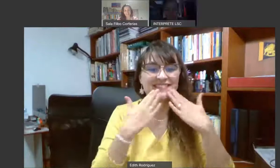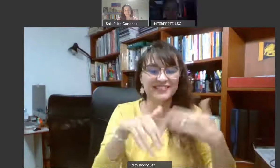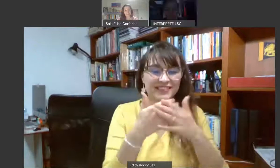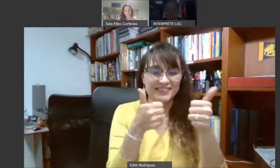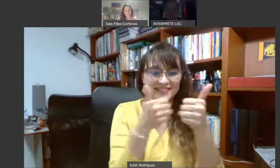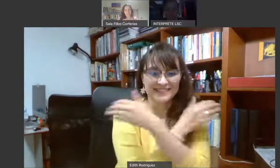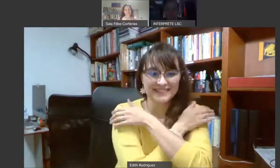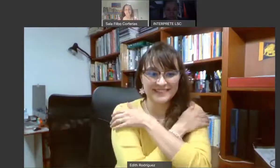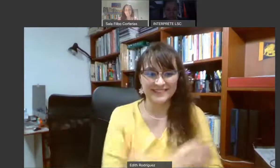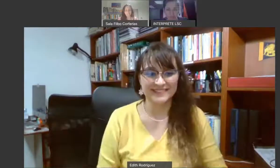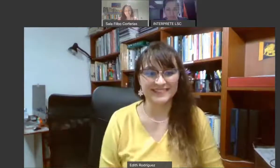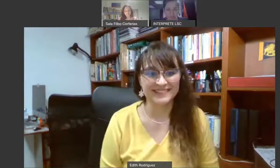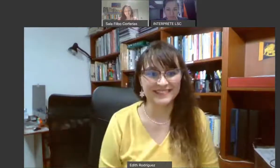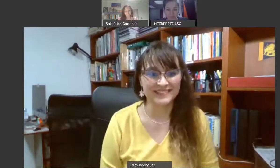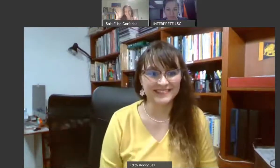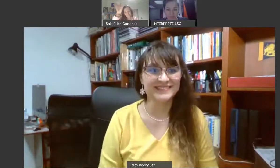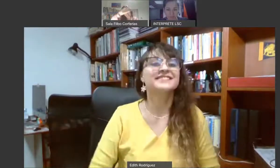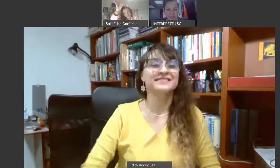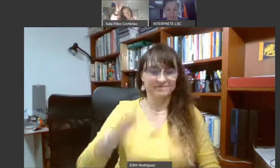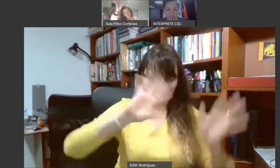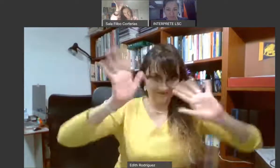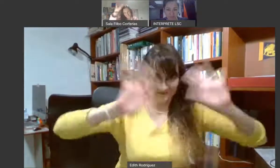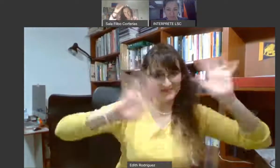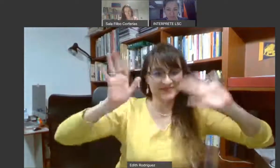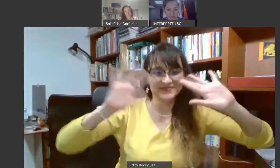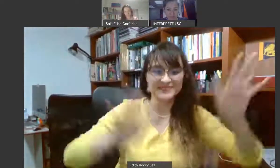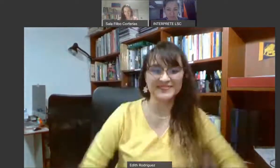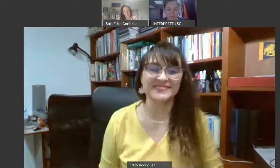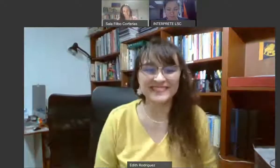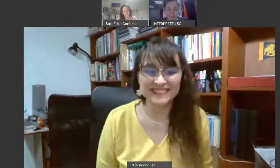Listo. Chao. Gracias, gracias por todo. Un abrazo.